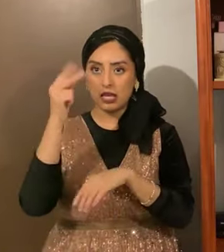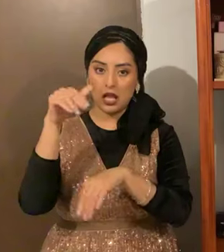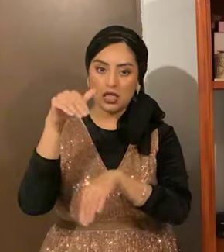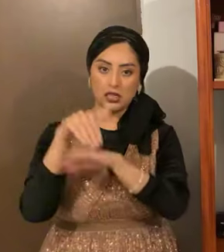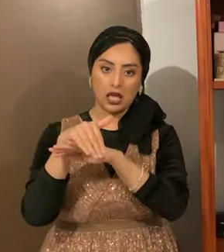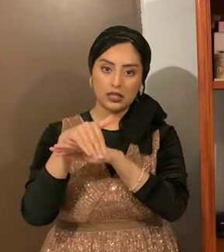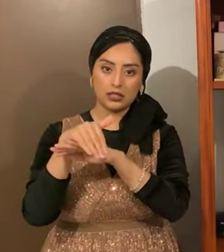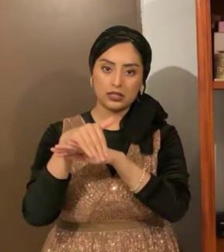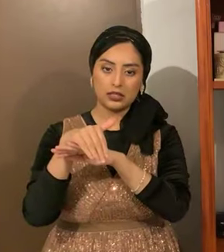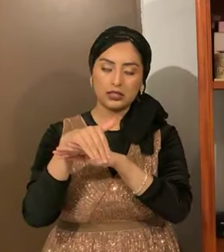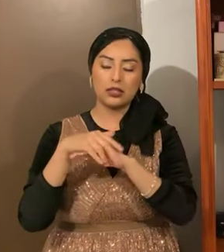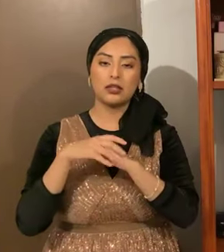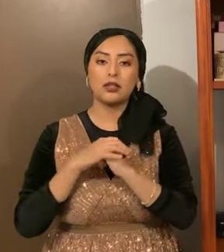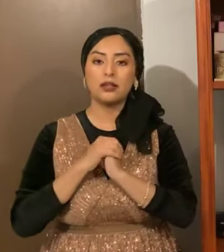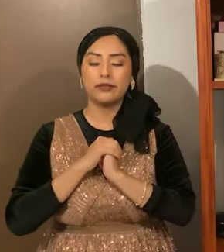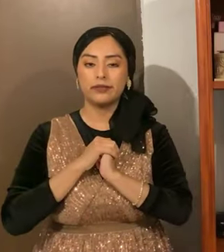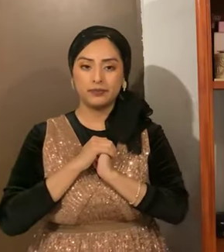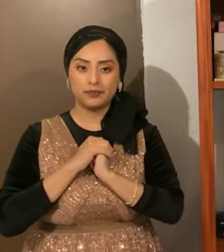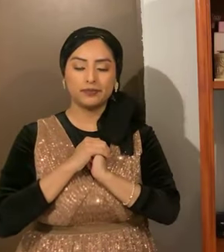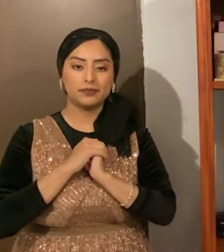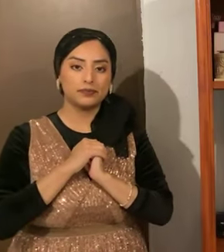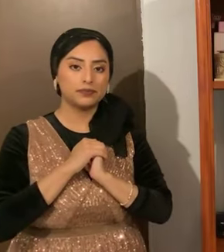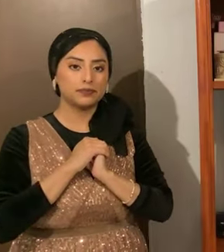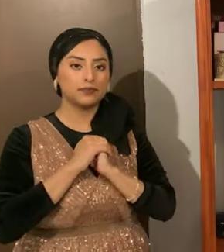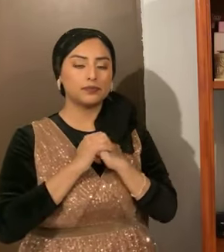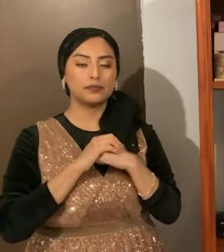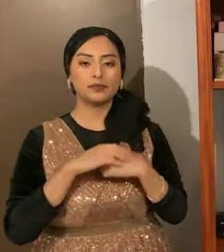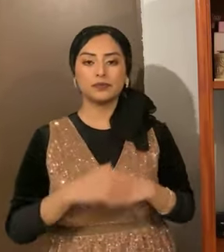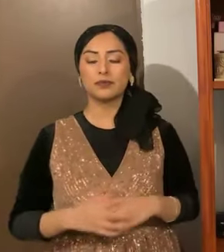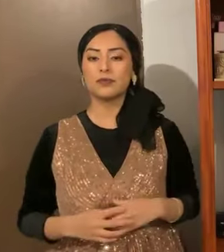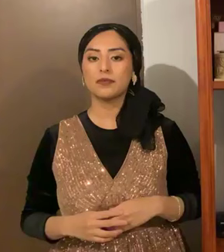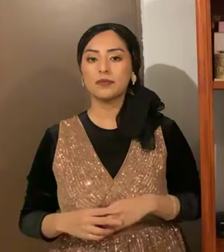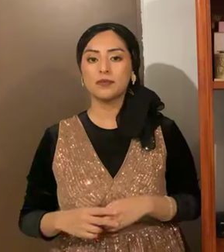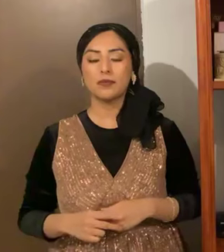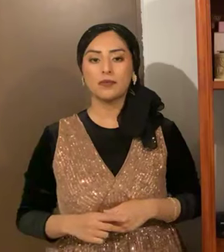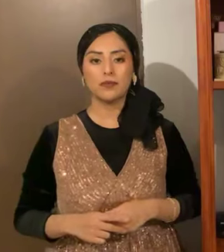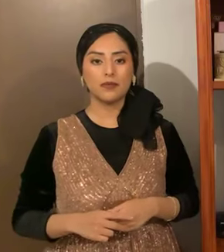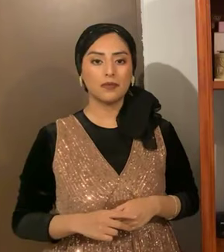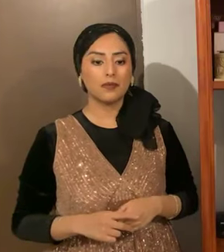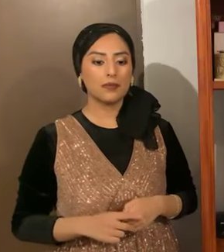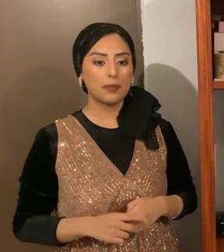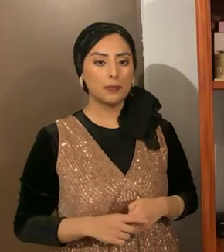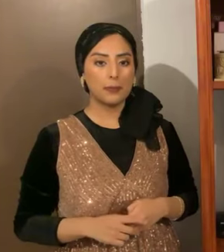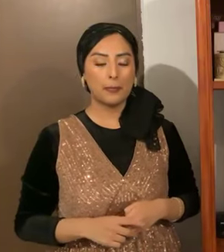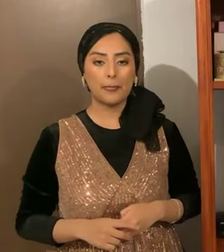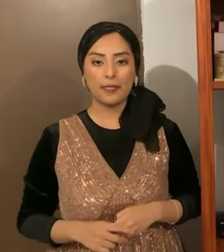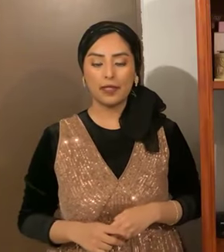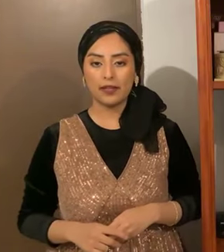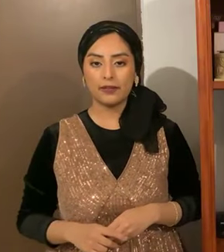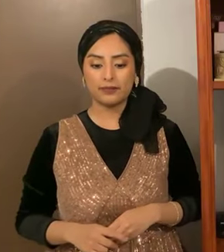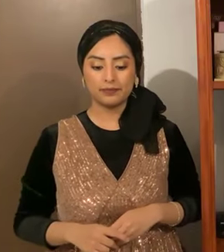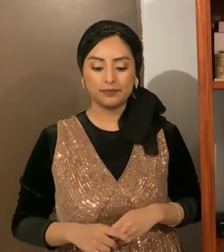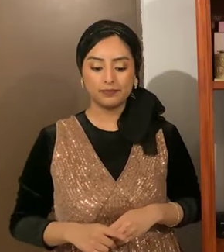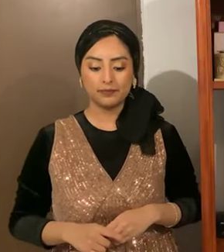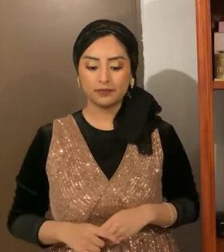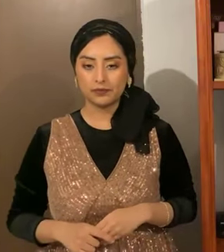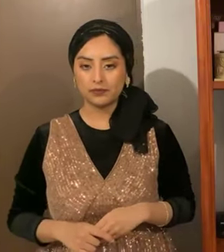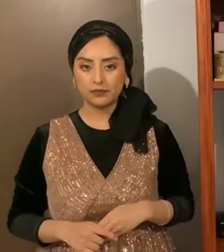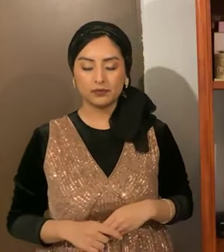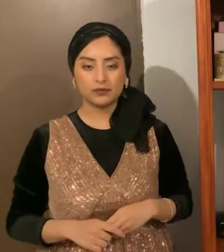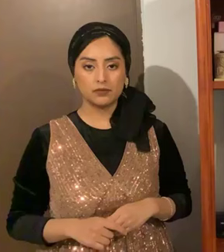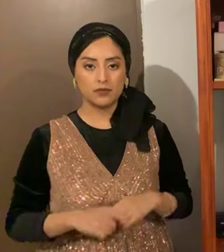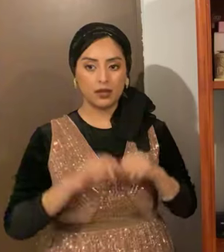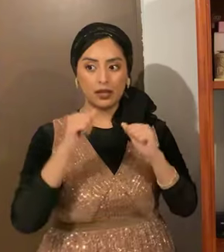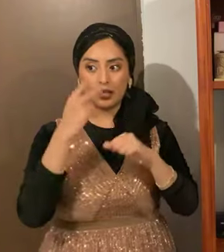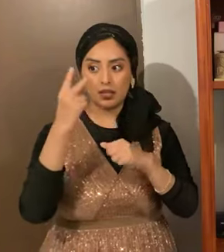anochecer. Es diferente, ¿sí? ¿De acuerdo? Y va a ser tras la salida de la luna. Digamos, por aquí salga,